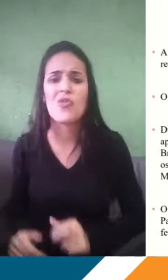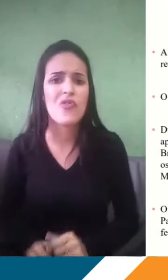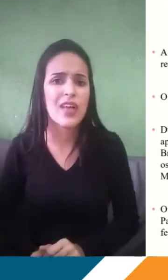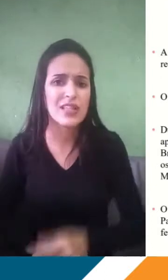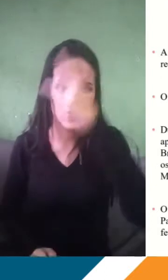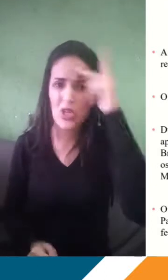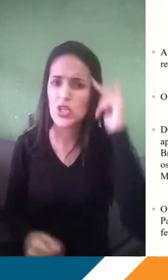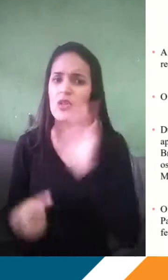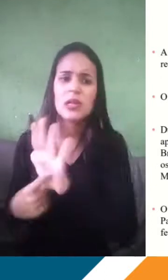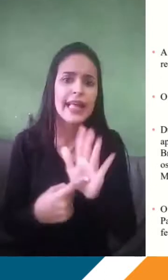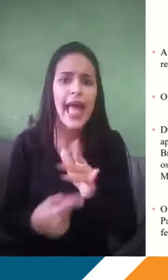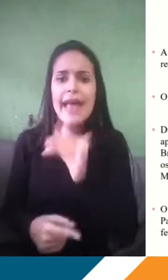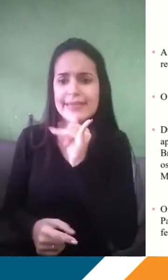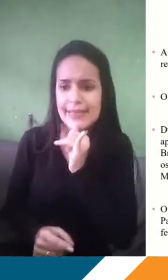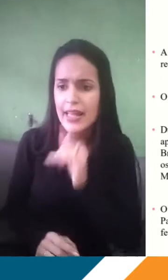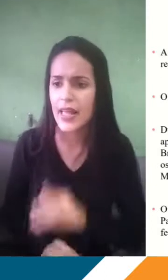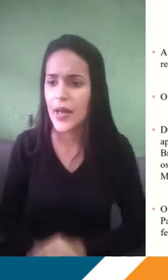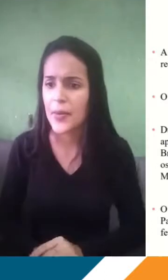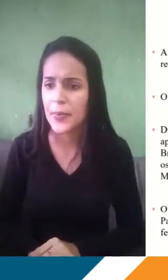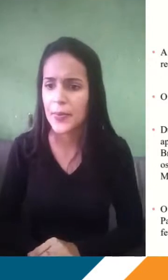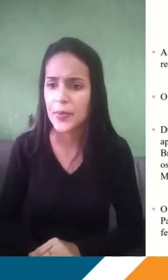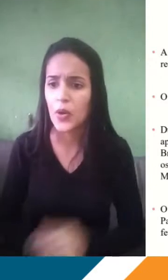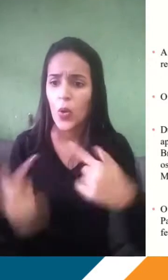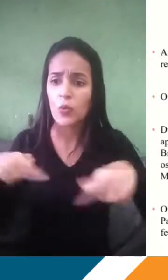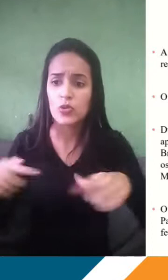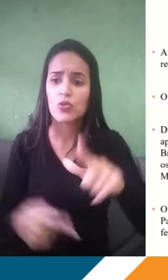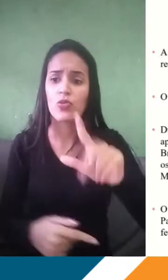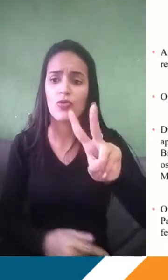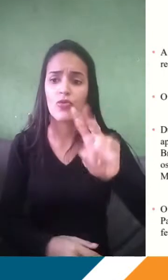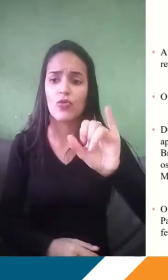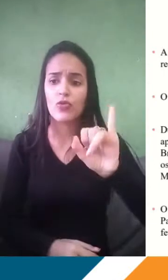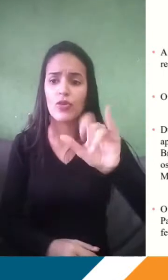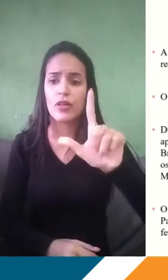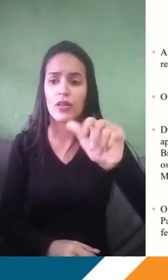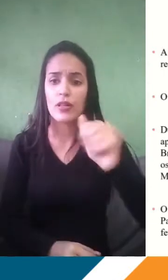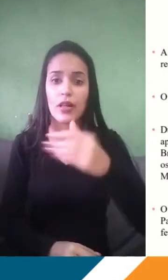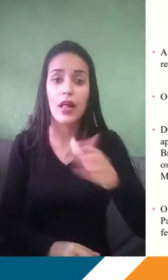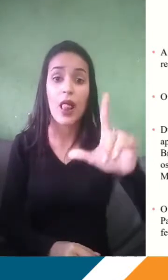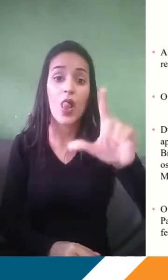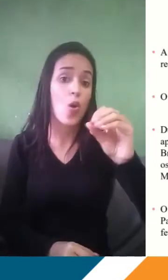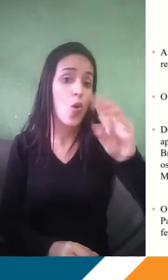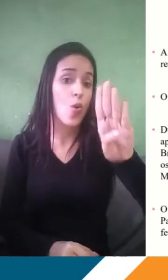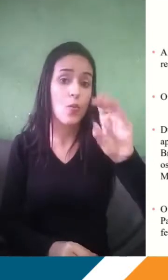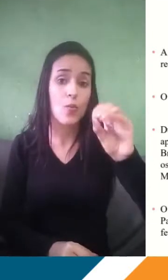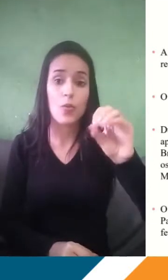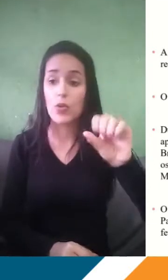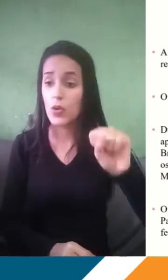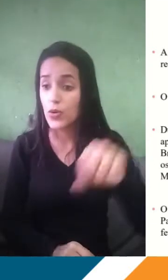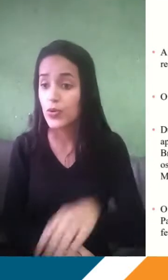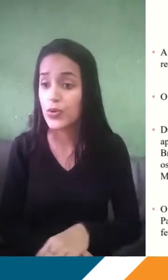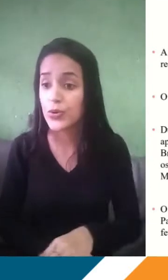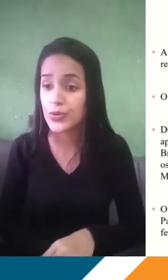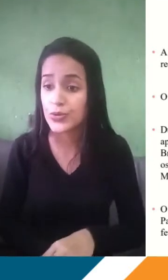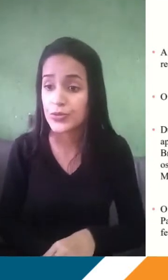maestro Hernani Braga, os artistas plásticos Anita Malfatti de Cavalcante, os escritores Ronald de Carvalho, Mário de